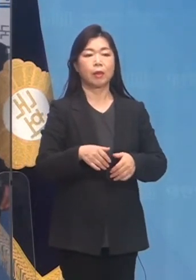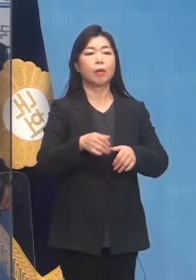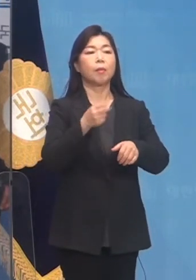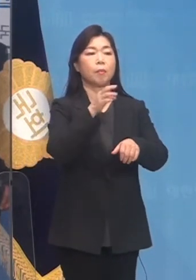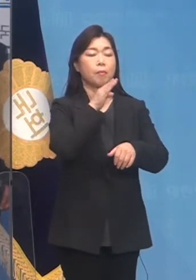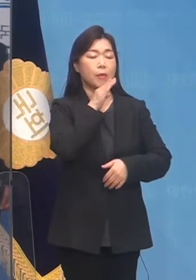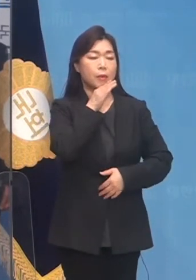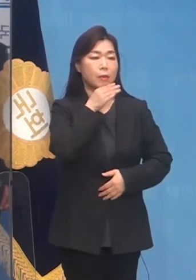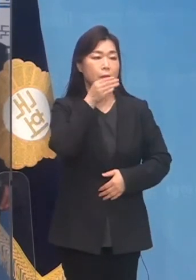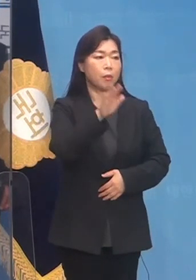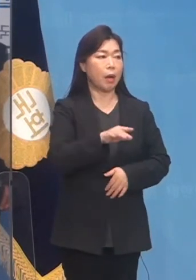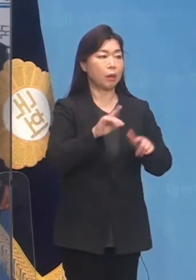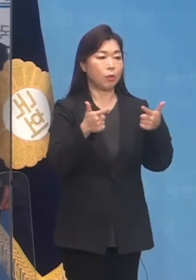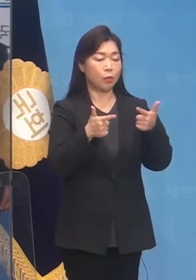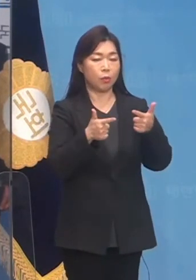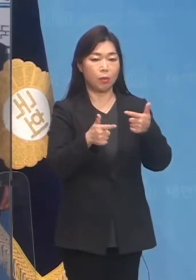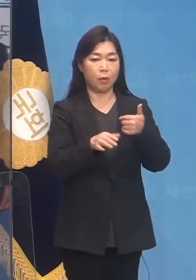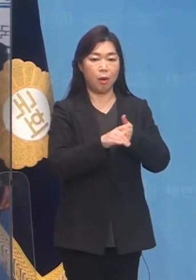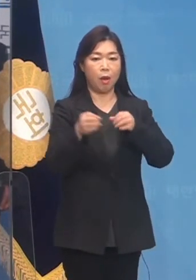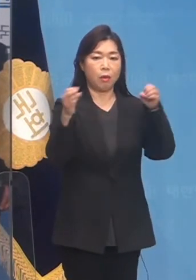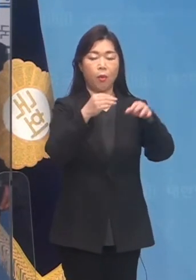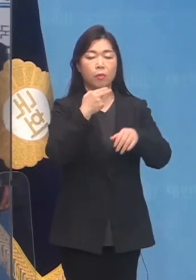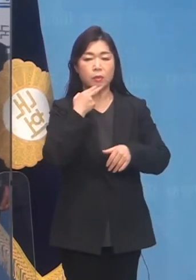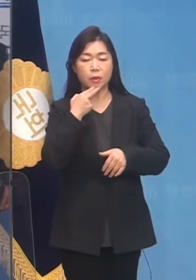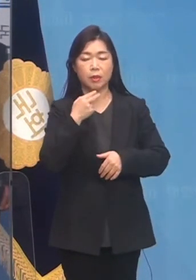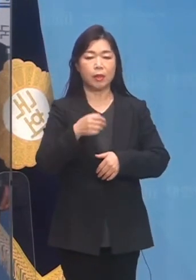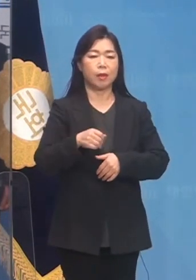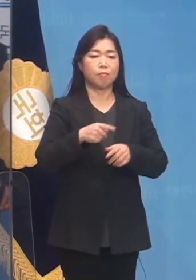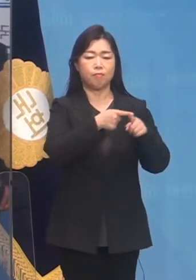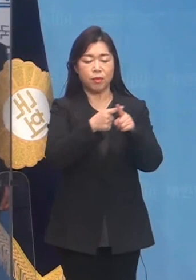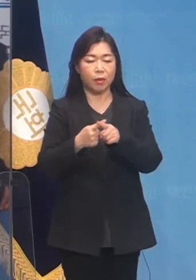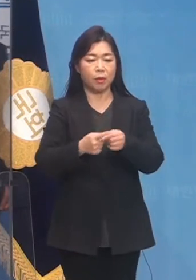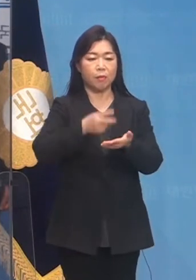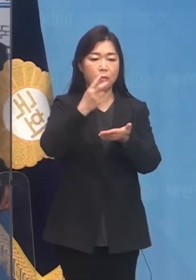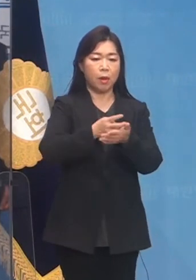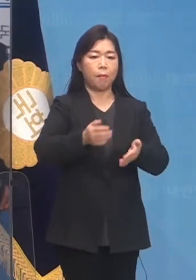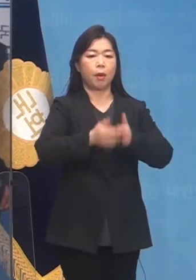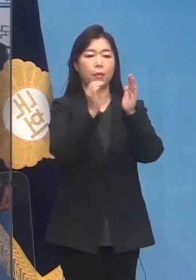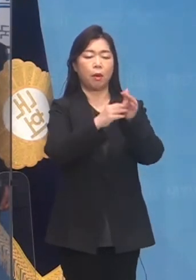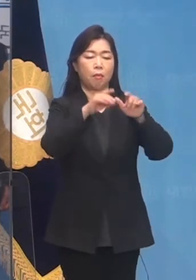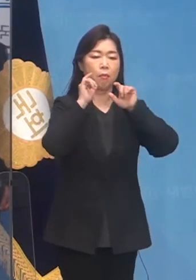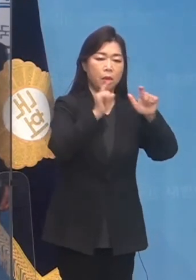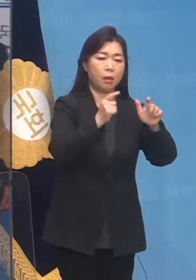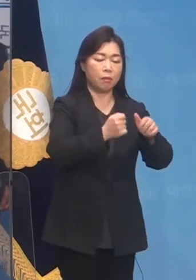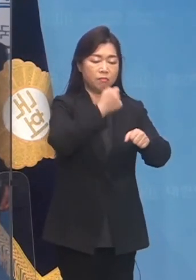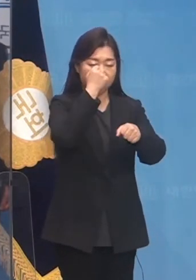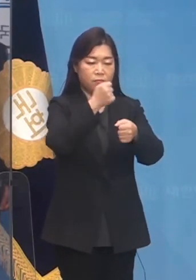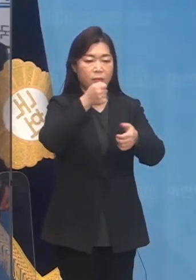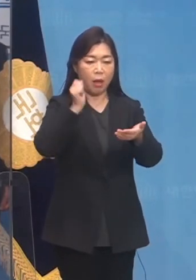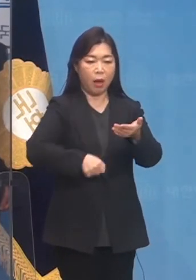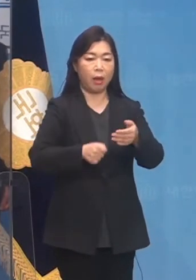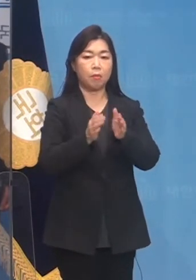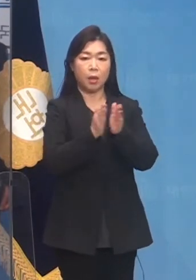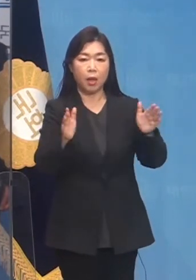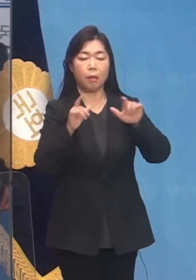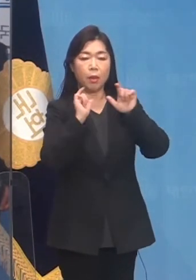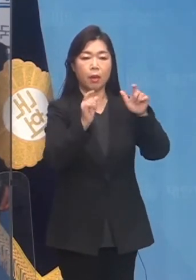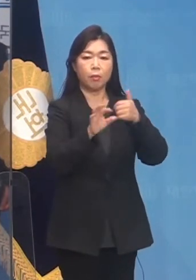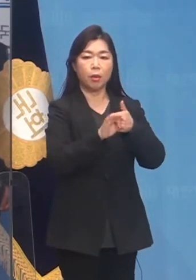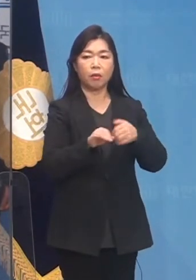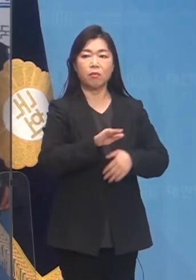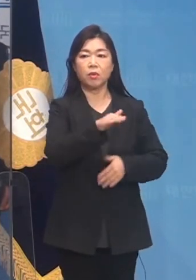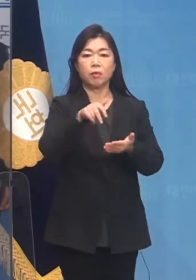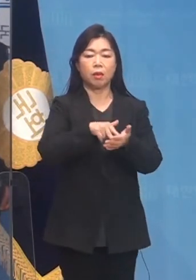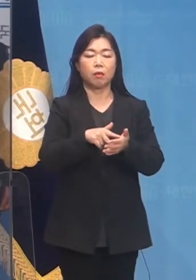되는 것이지, 그렇지 않고 이렇게 터무니없는 시행령 시행 규칙을 시행한다면 저희도